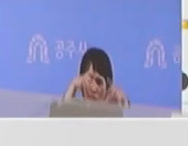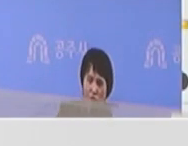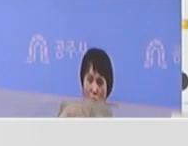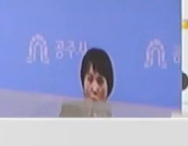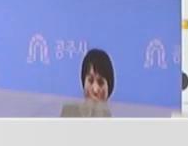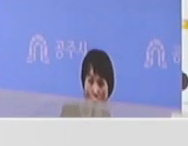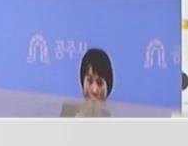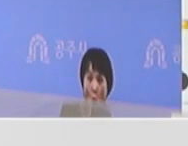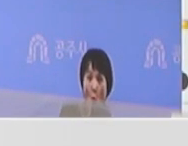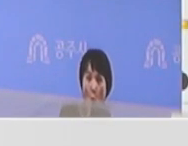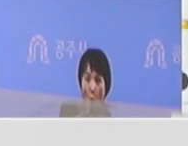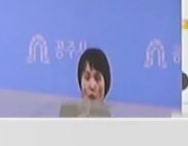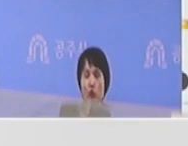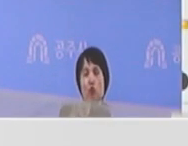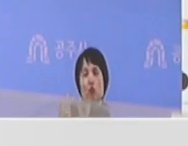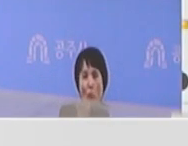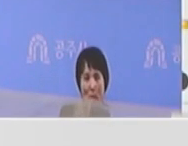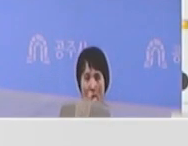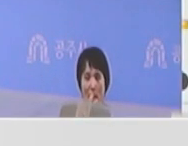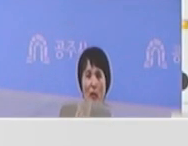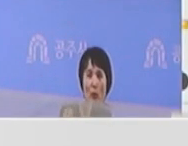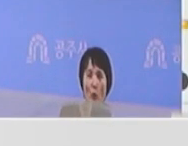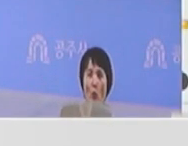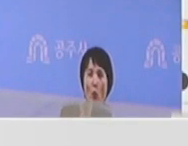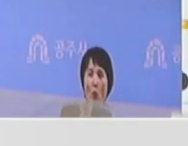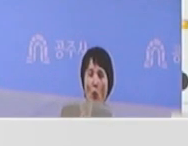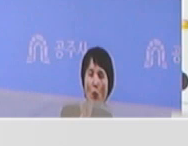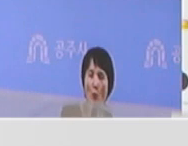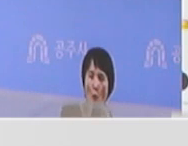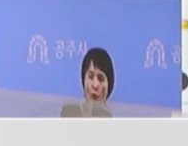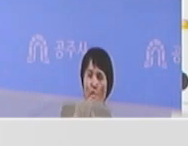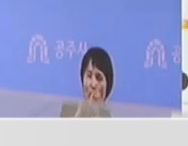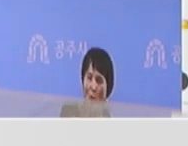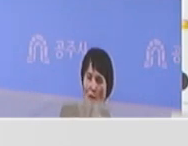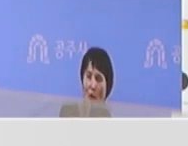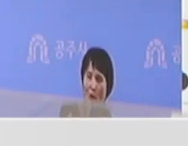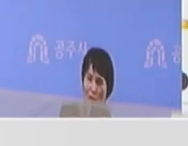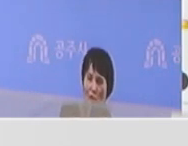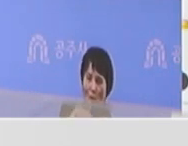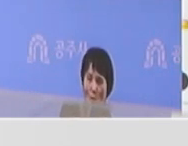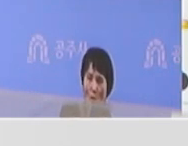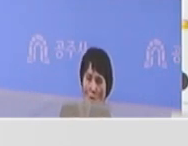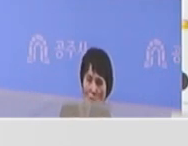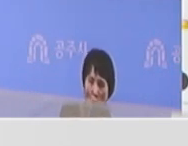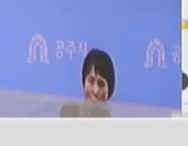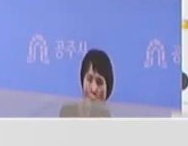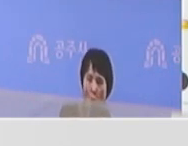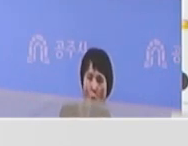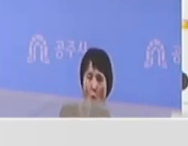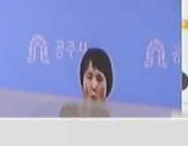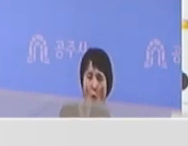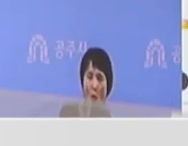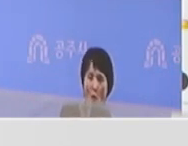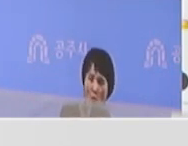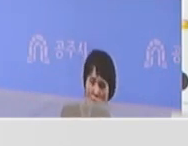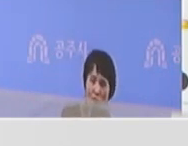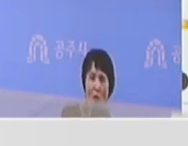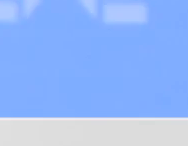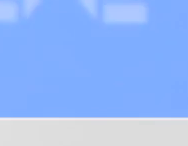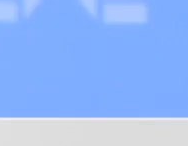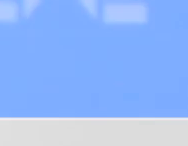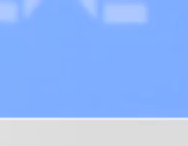뉴딜 종합계획을 수립하고 발표했는데요. 공주형 뉴딜은 디지털 뉴딜, 그린 뉴딜, 안전망 강화 등 3개